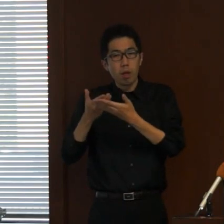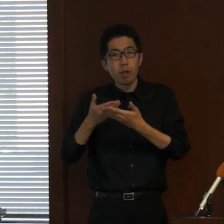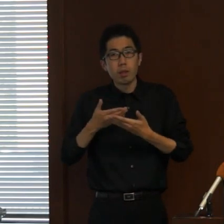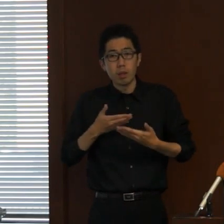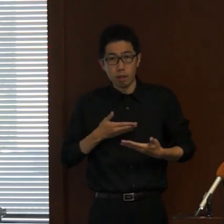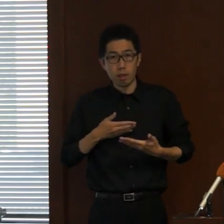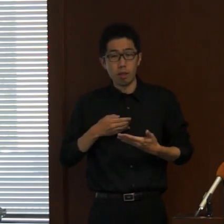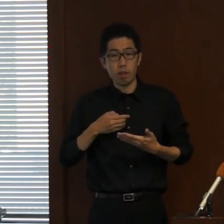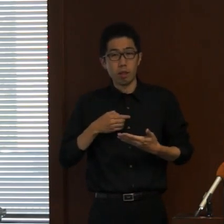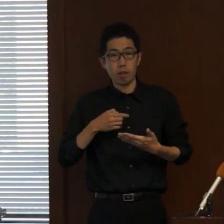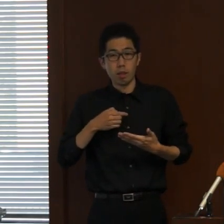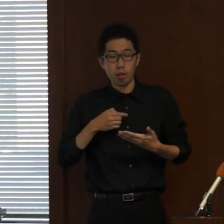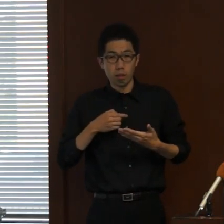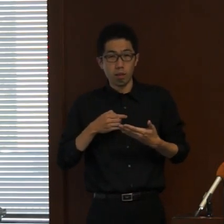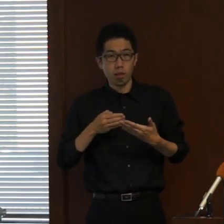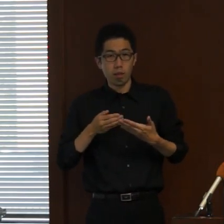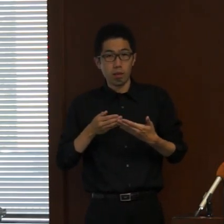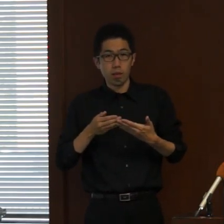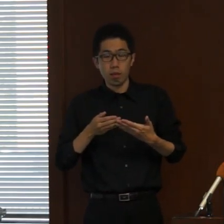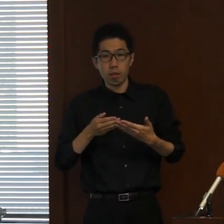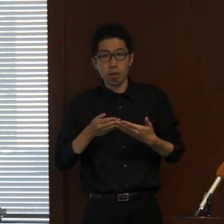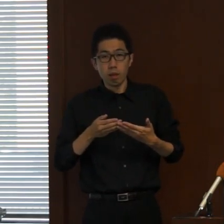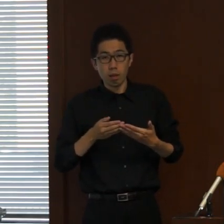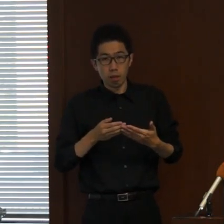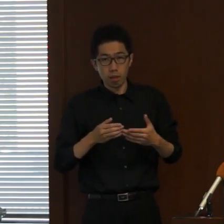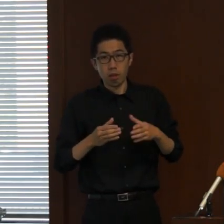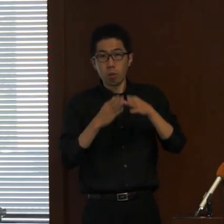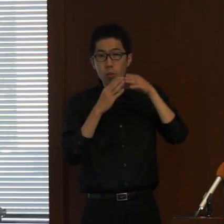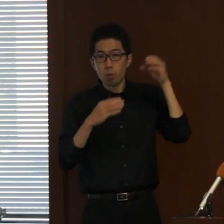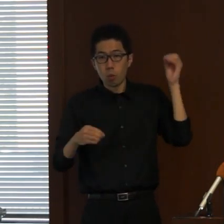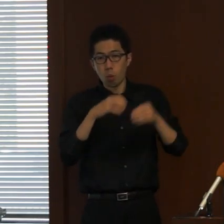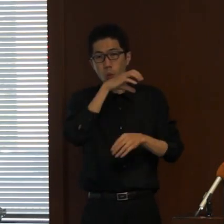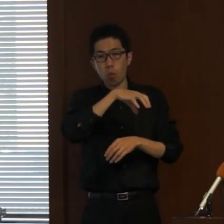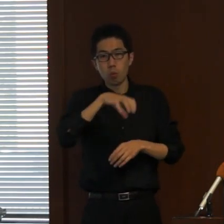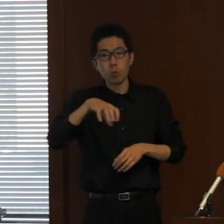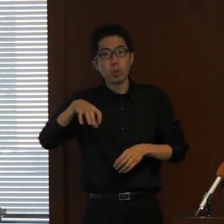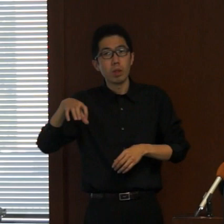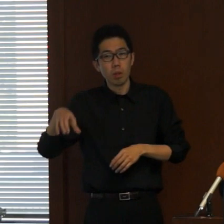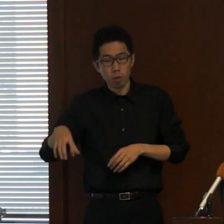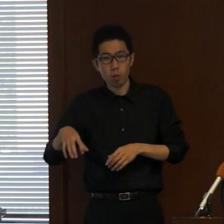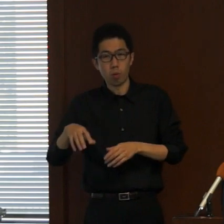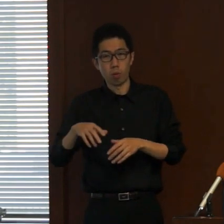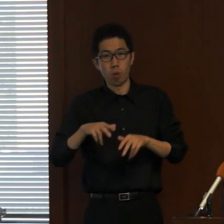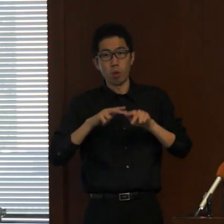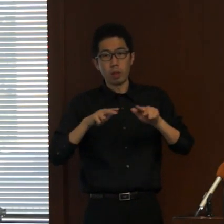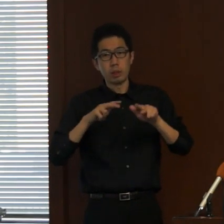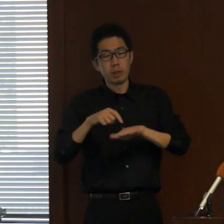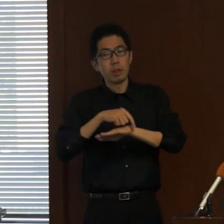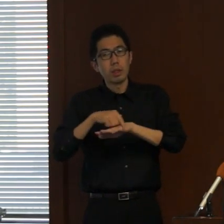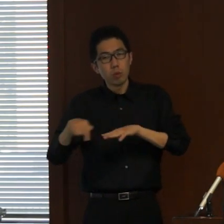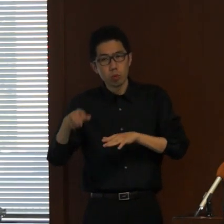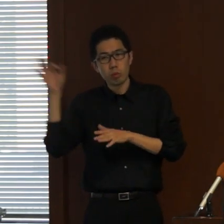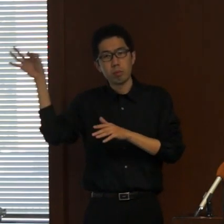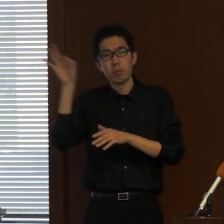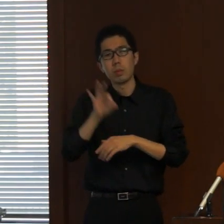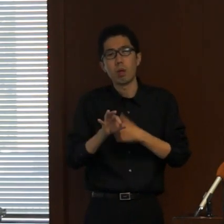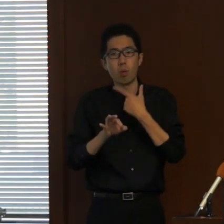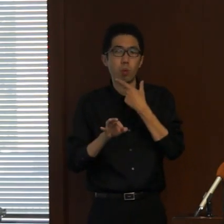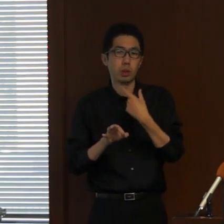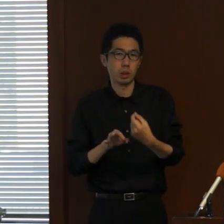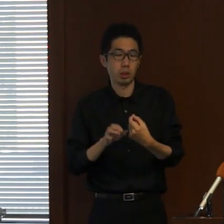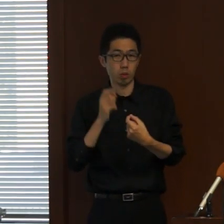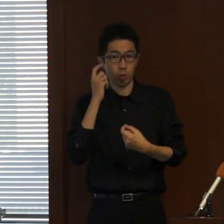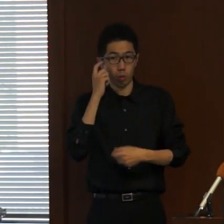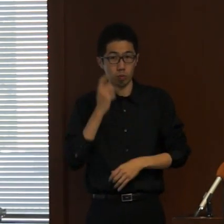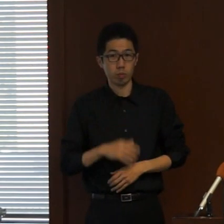っていただいて、都道府県ごとの施策に使わせてもらったらなという思いです。 もう一つ、県の事業で